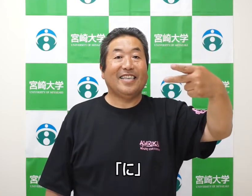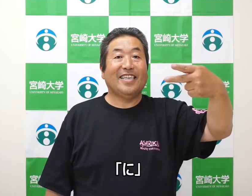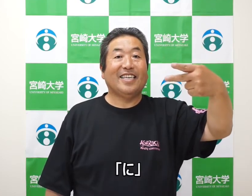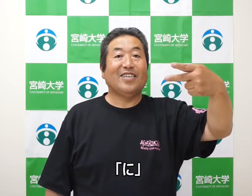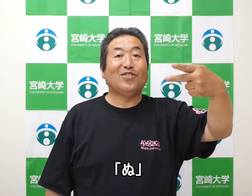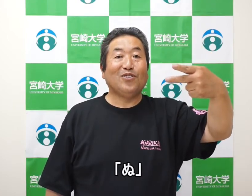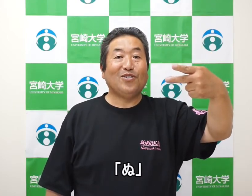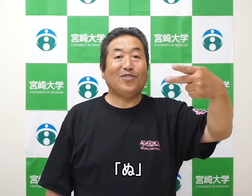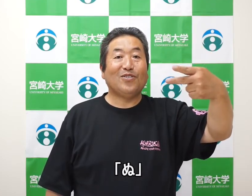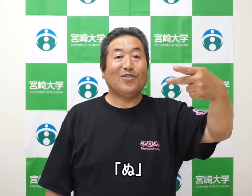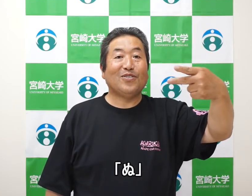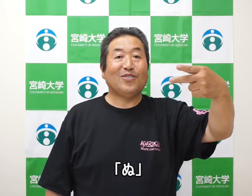ぬ